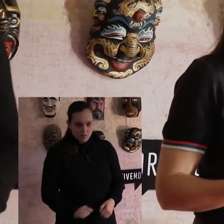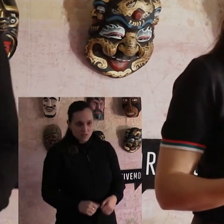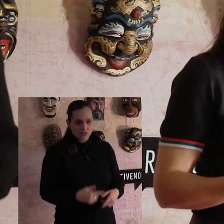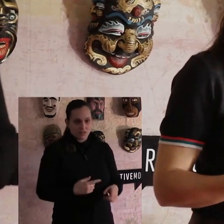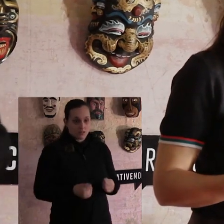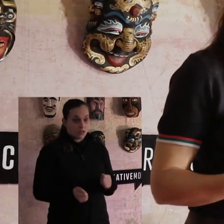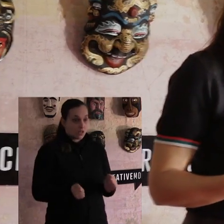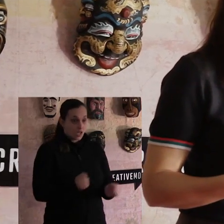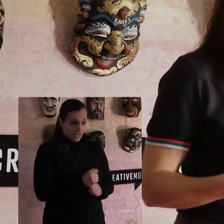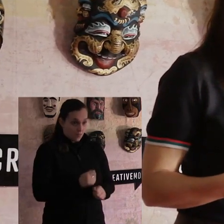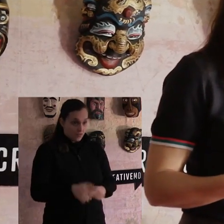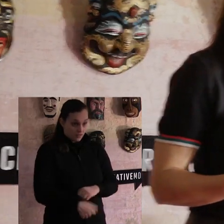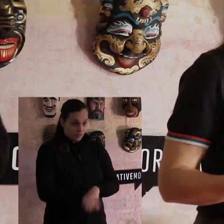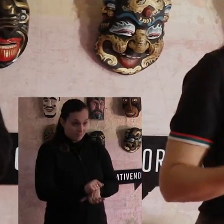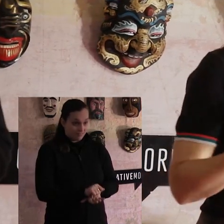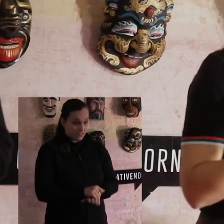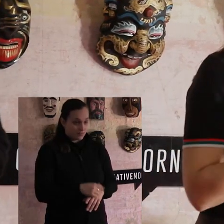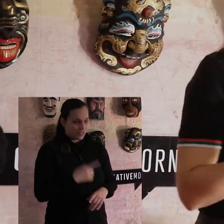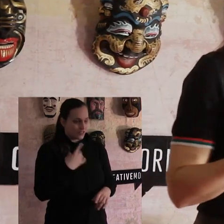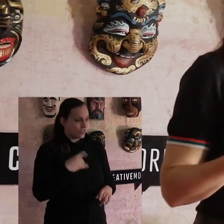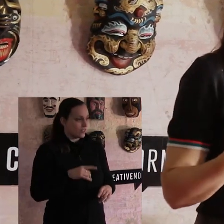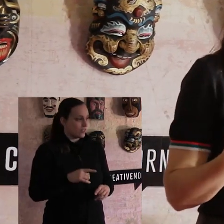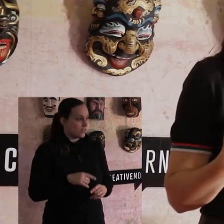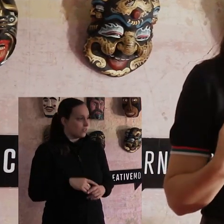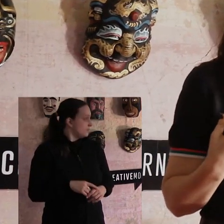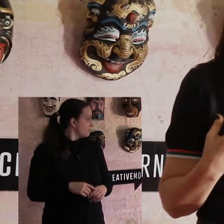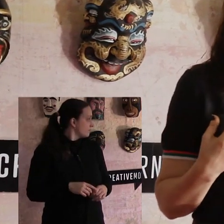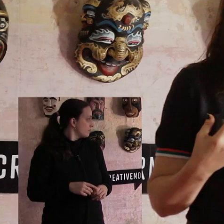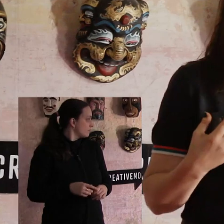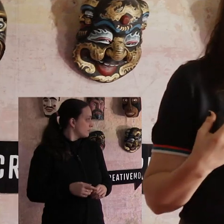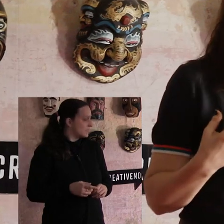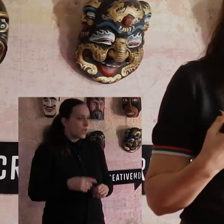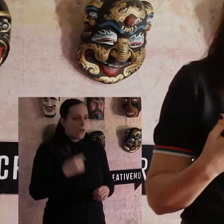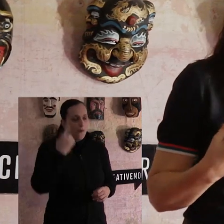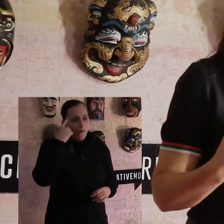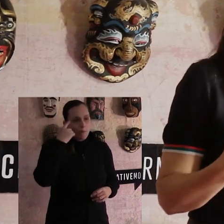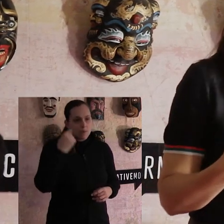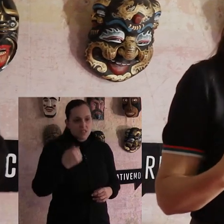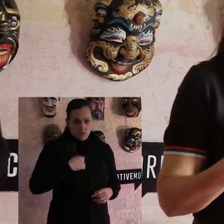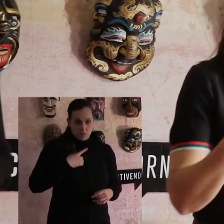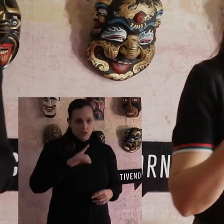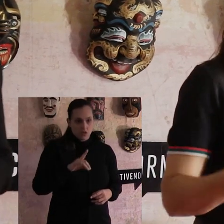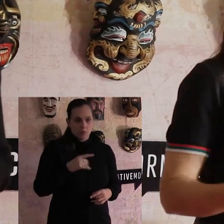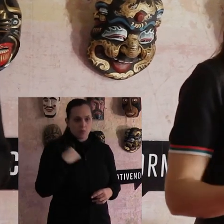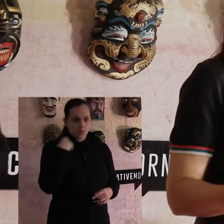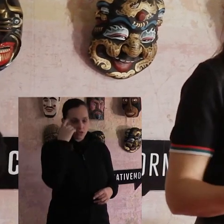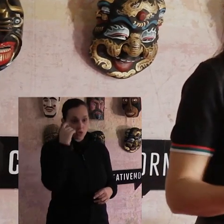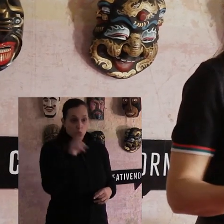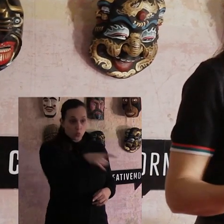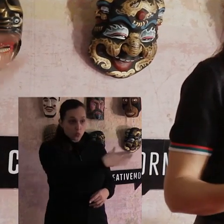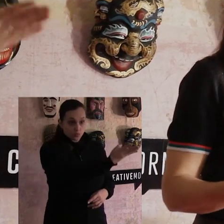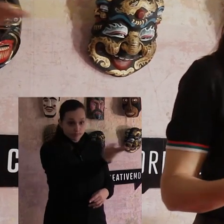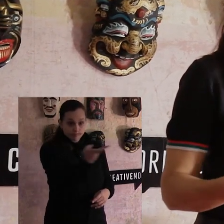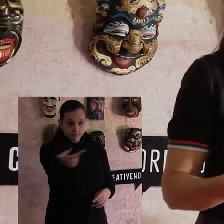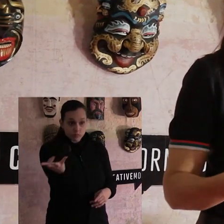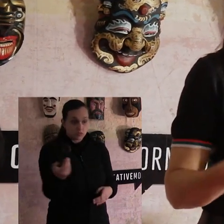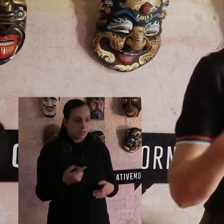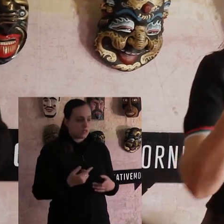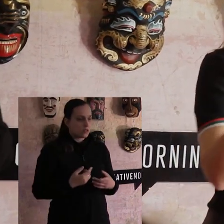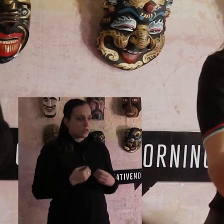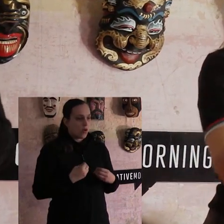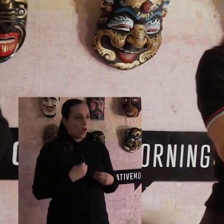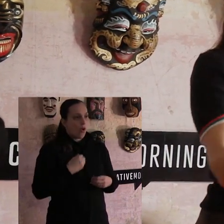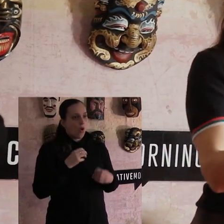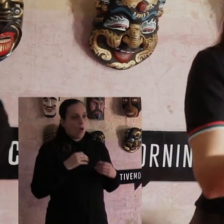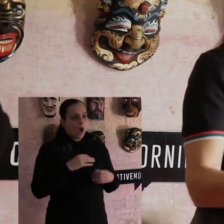un espectáculo, no pienso en, sino pienso en los que están ahí, en ustedes. Por ejemplo, hoy esta charla era pensar en ustedes.